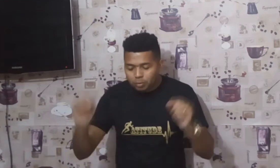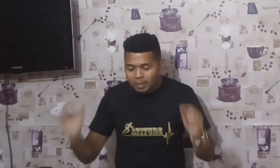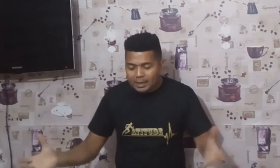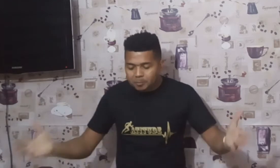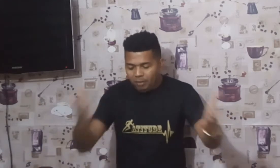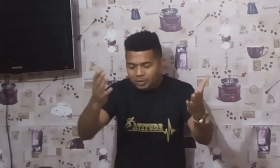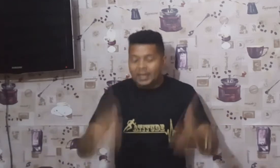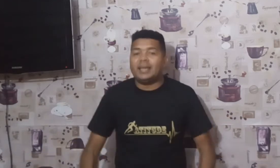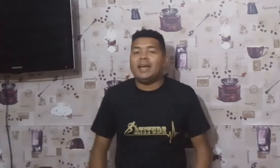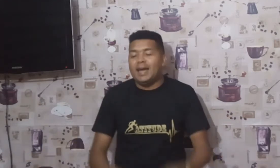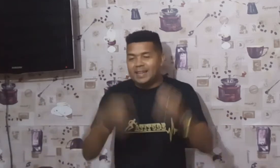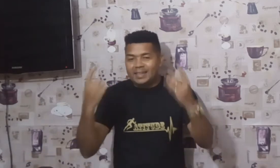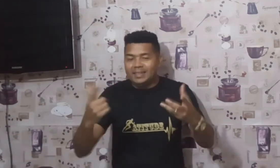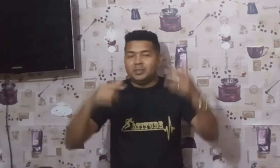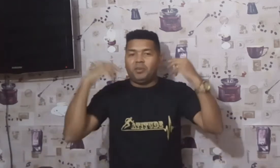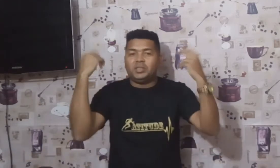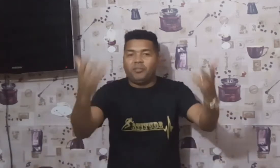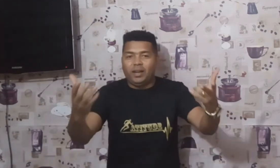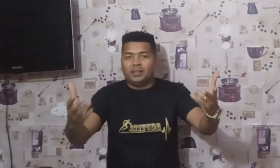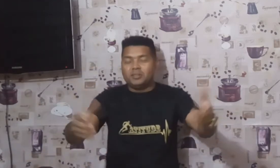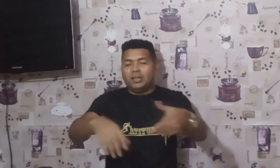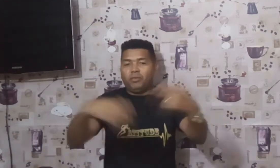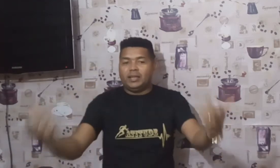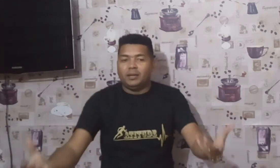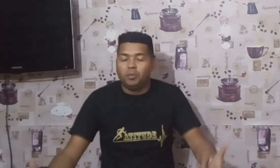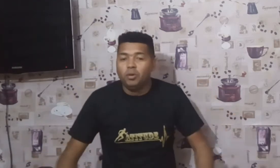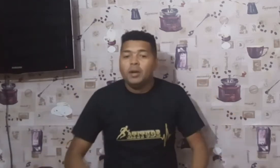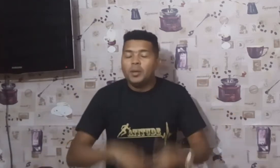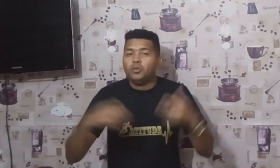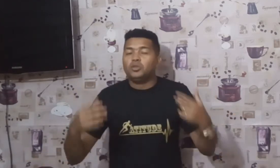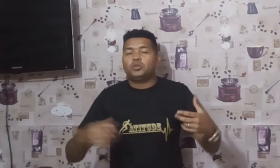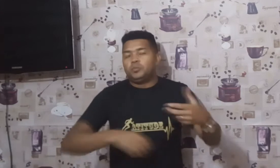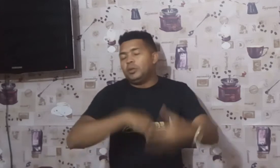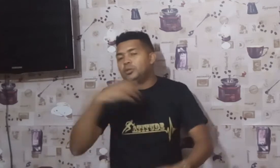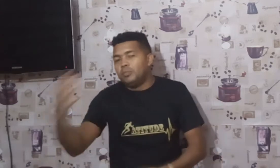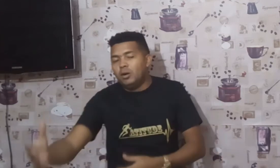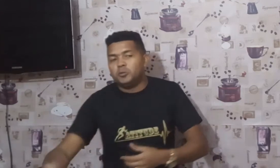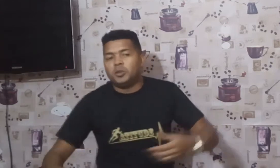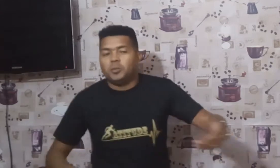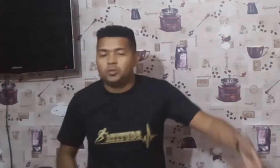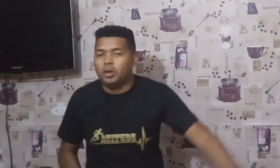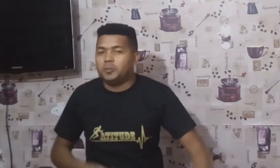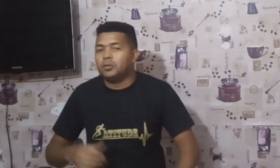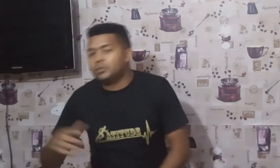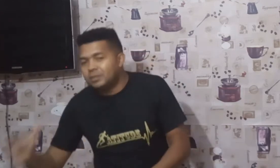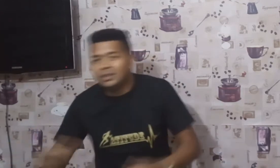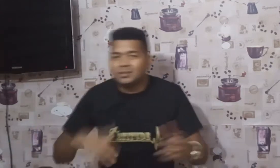do mês, para você que é da igreja, para você que fala tanto que ele não faz nada pelos irmãos, pelos pastores, pelos